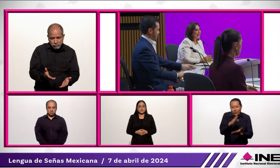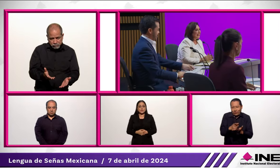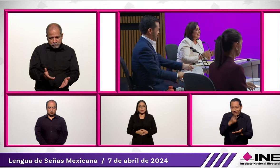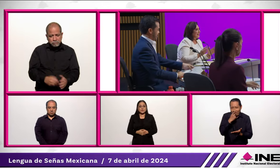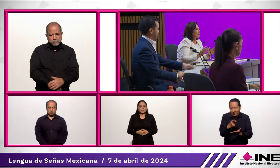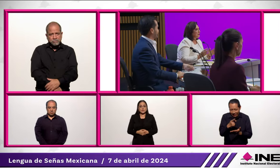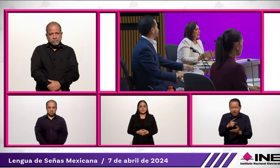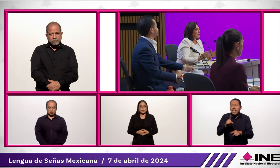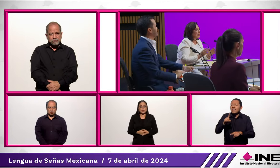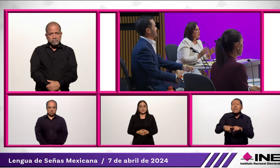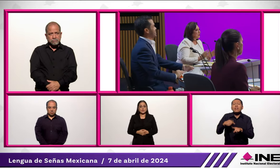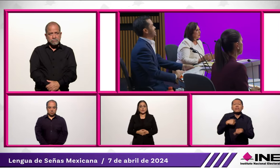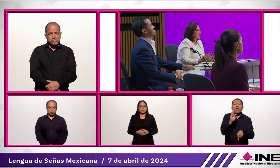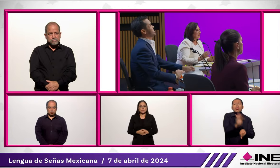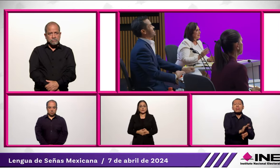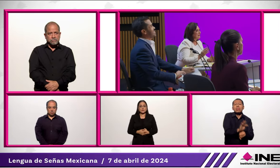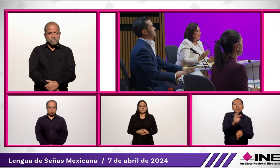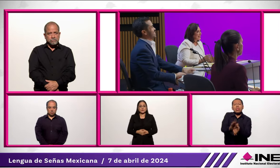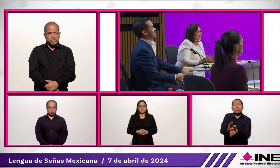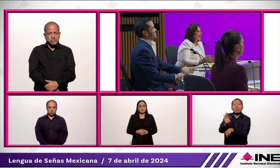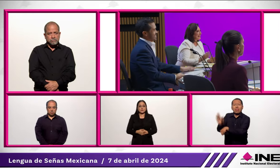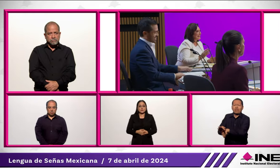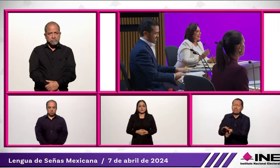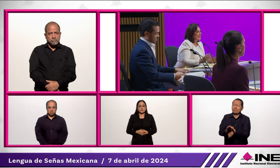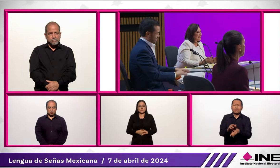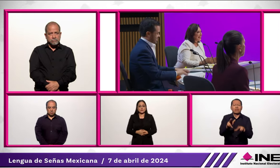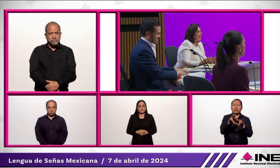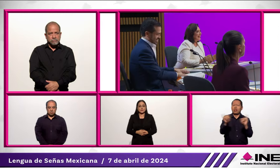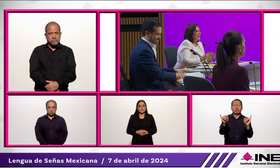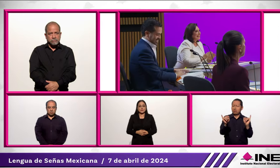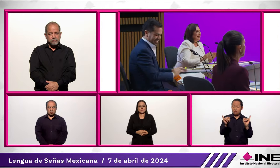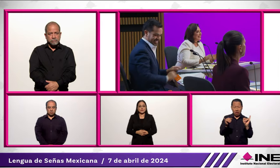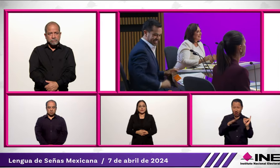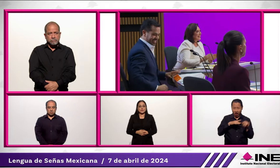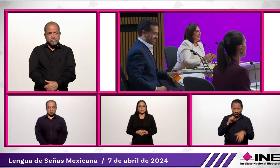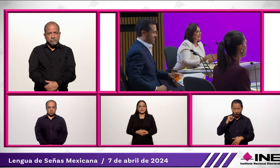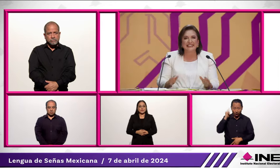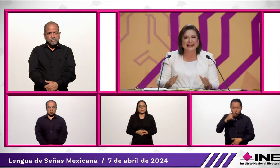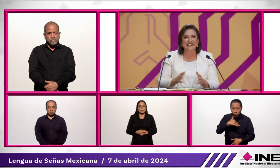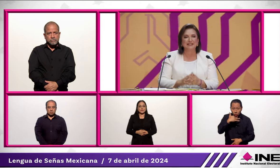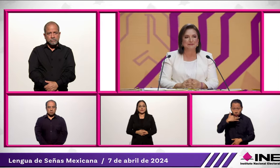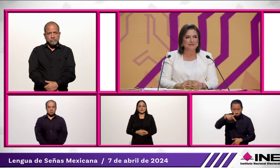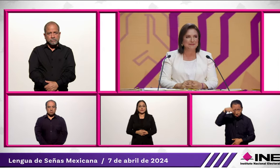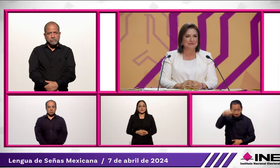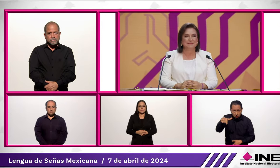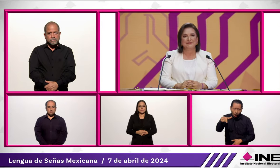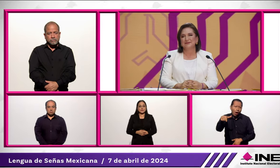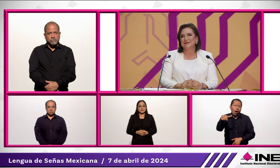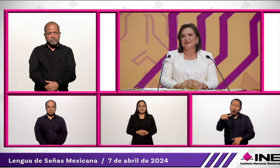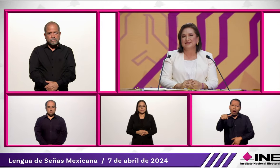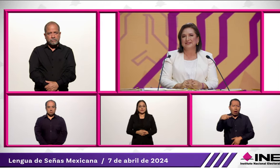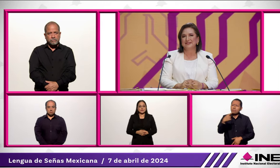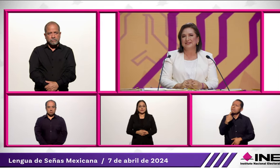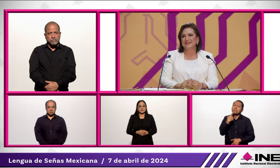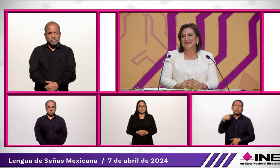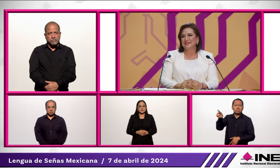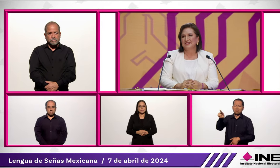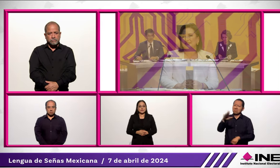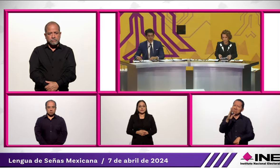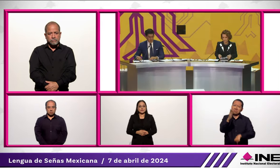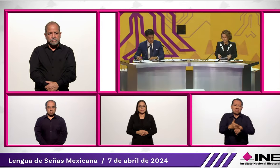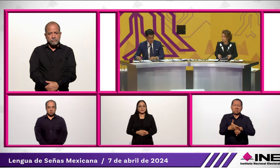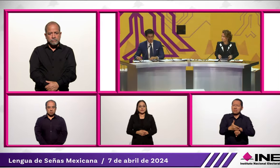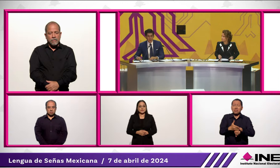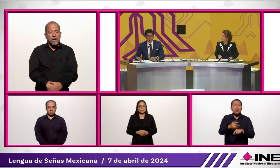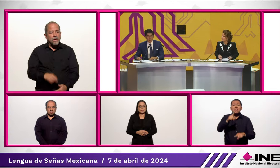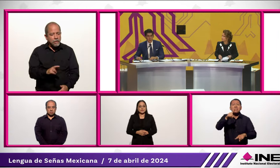a nadie. Si hay un acto de corrupción, que se investigue, que se castigue, trátese de quien se trate. Gracias, candidata